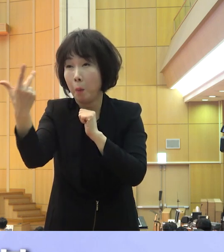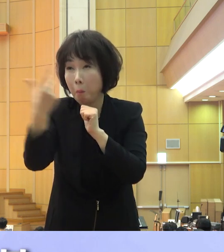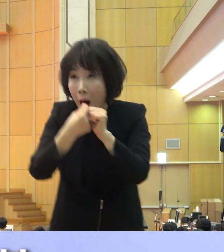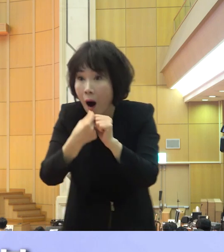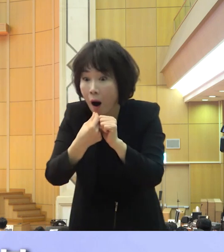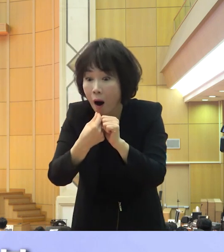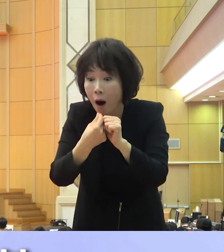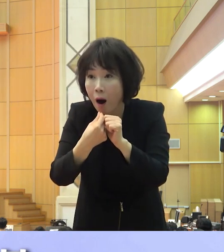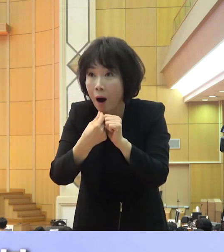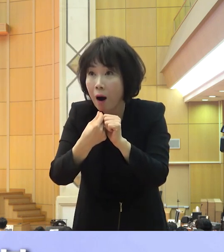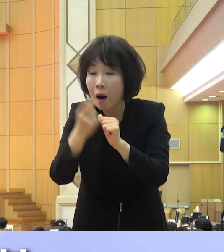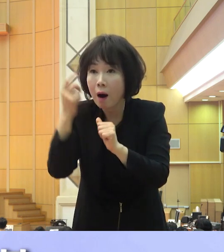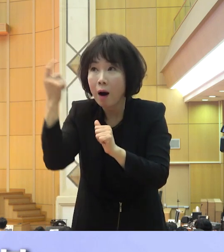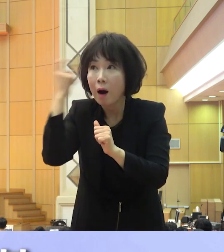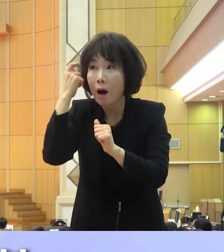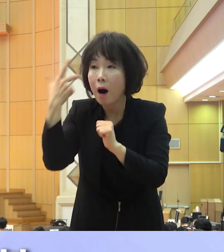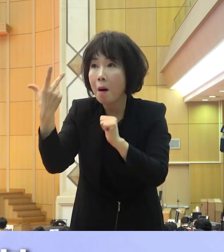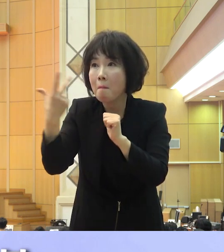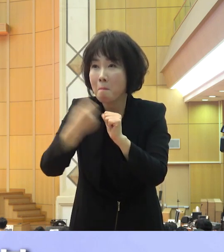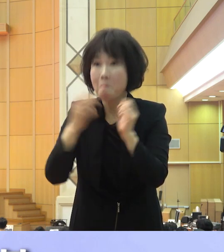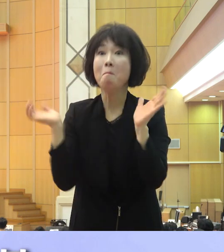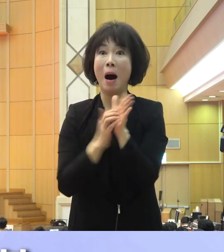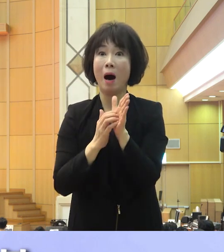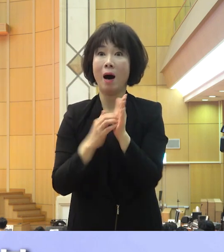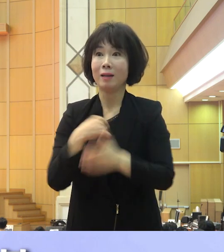말씀 듣고 난 다음에